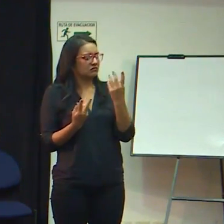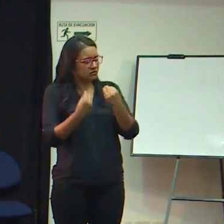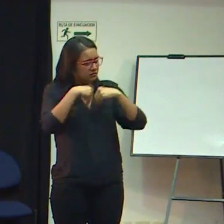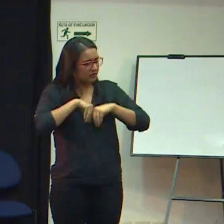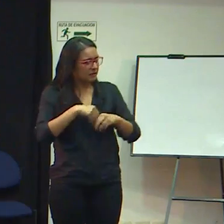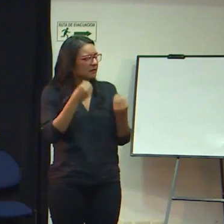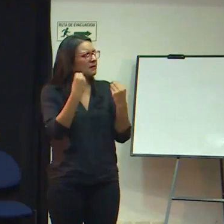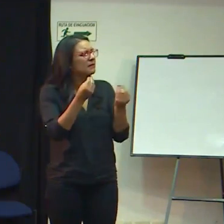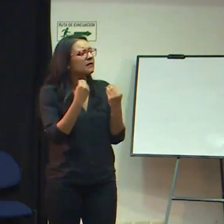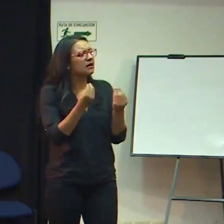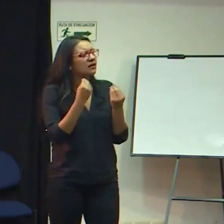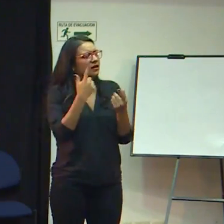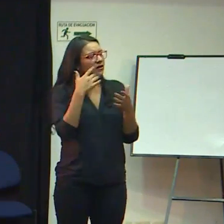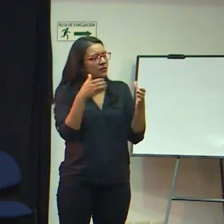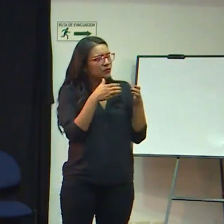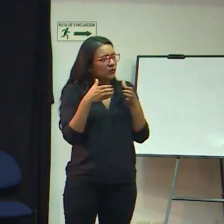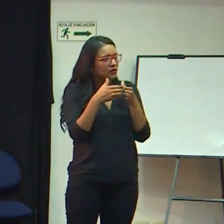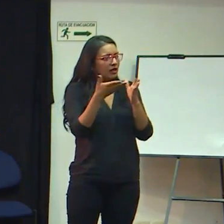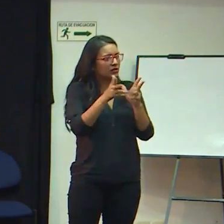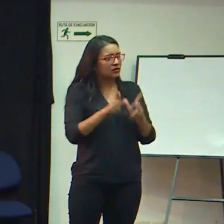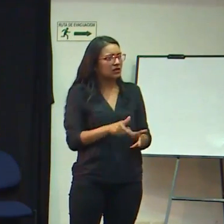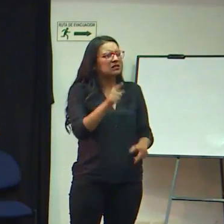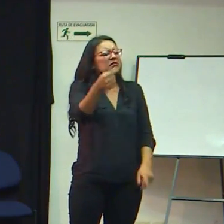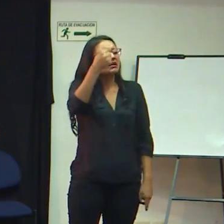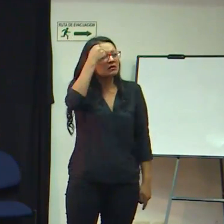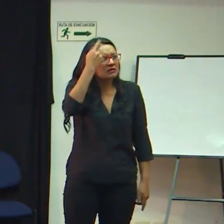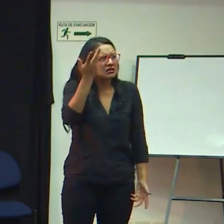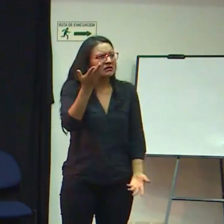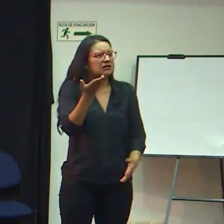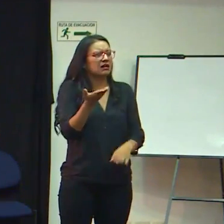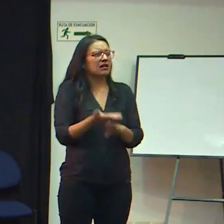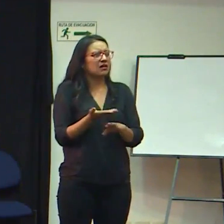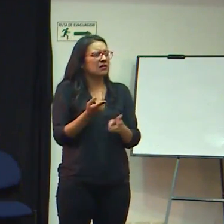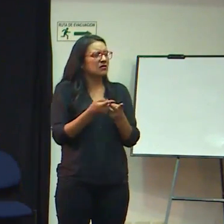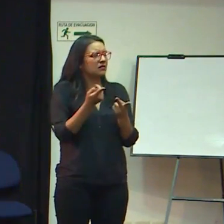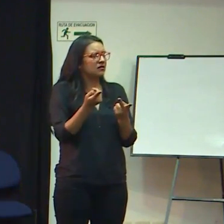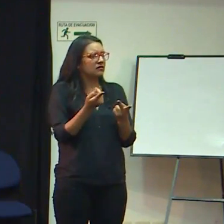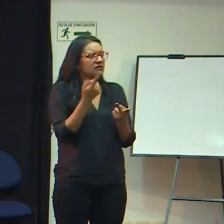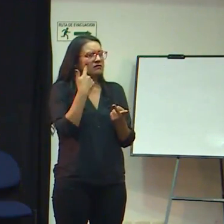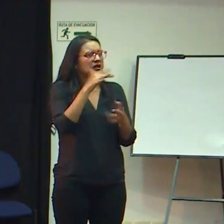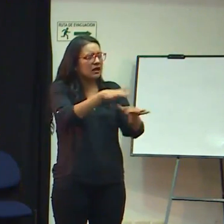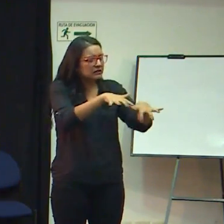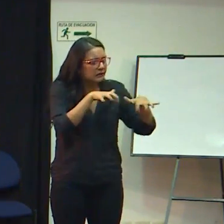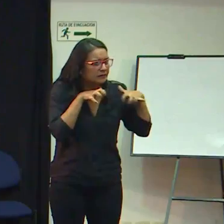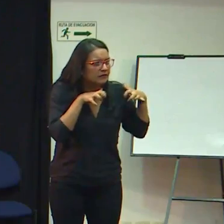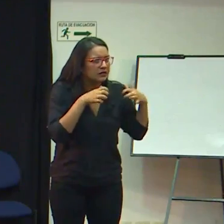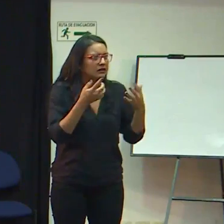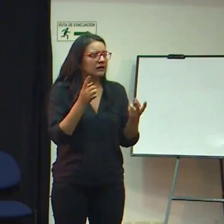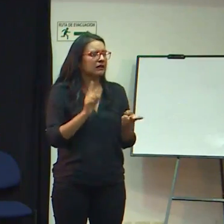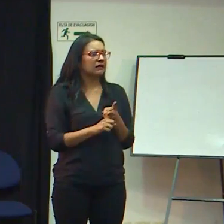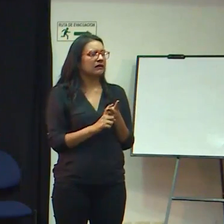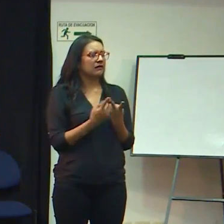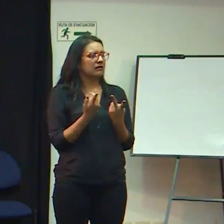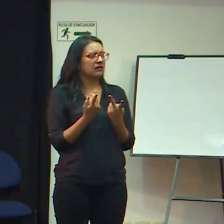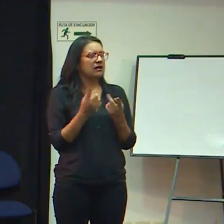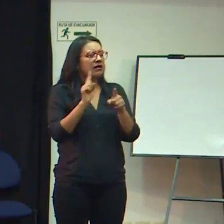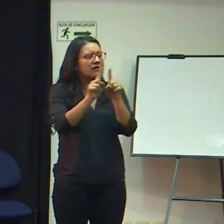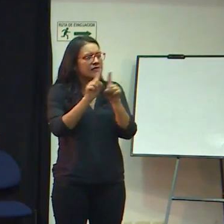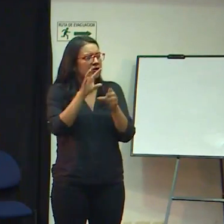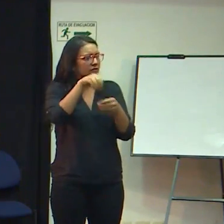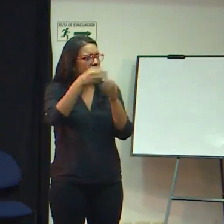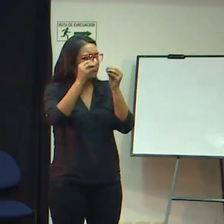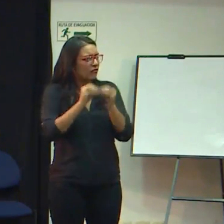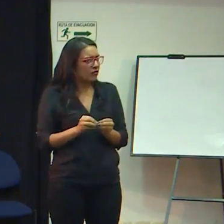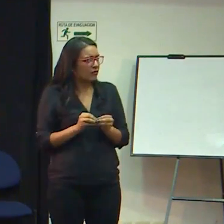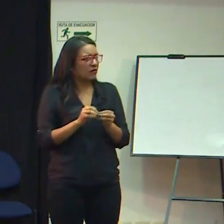apropiado para el movimiento estudiantil? ¿Qué han pensado, aparte de las asambleas, aparte de las diferentes